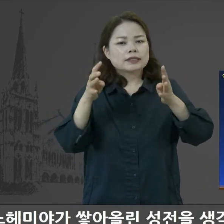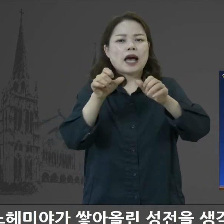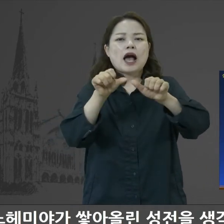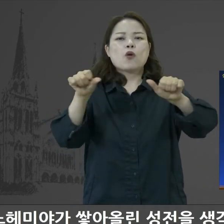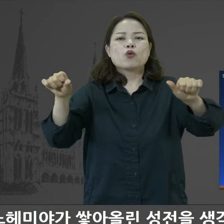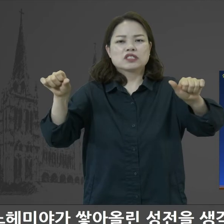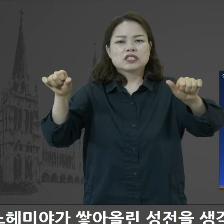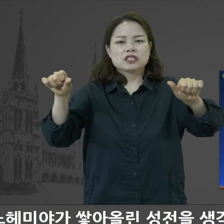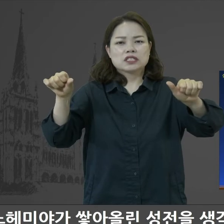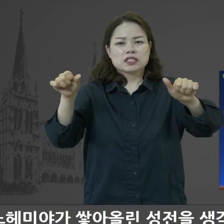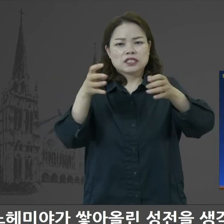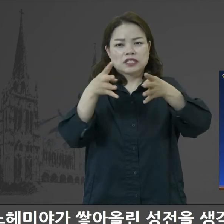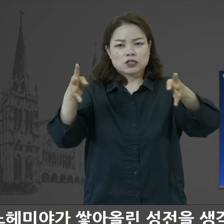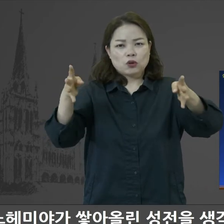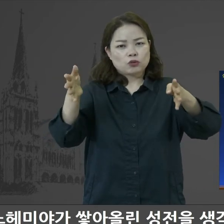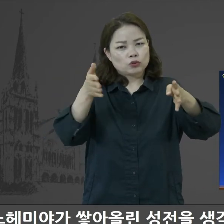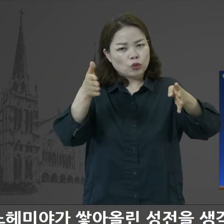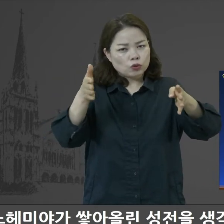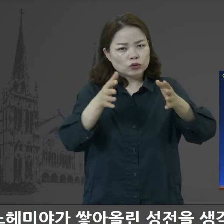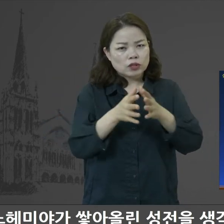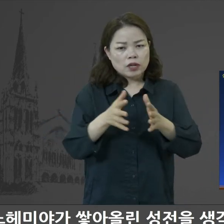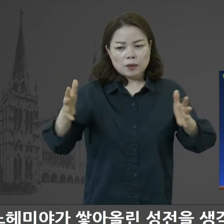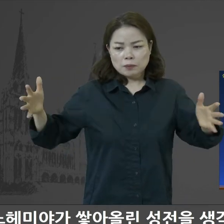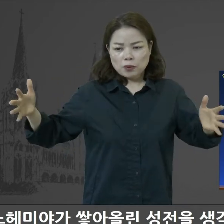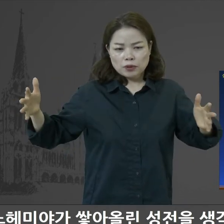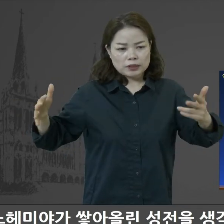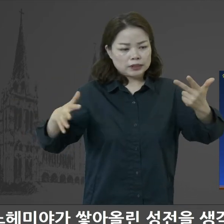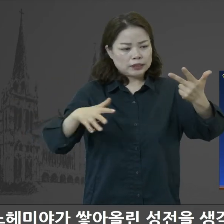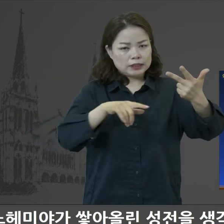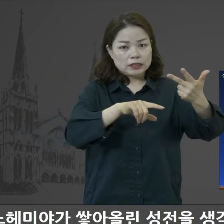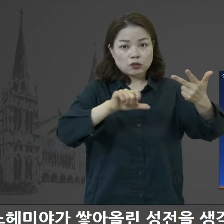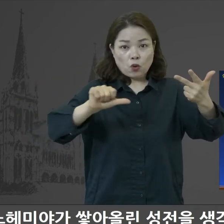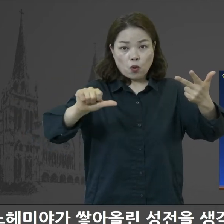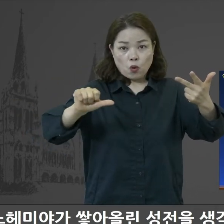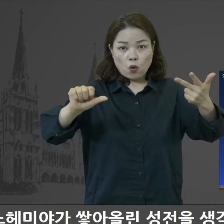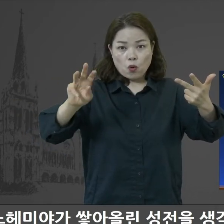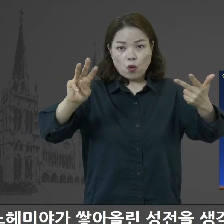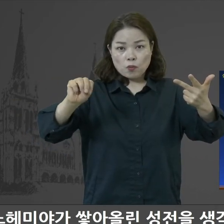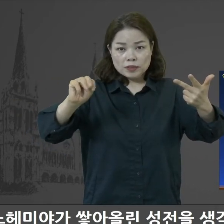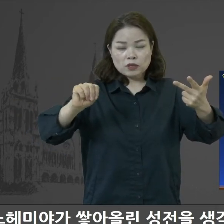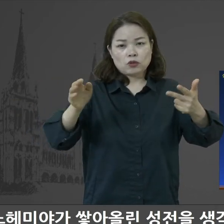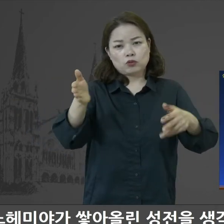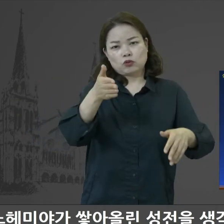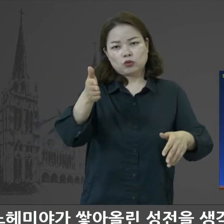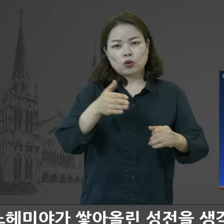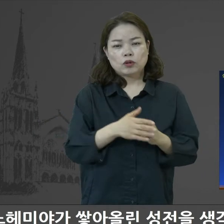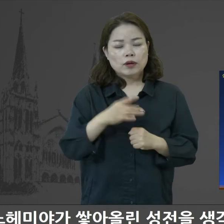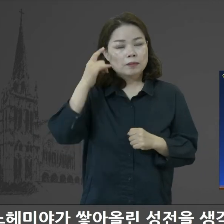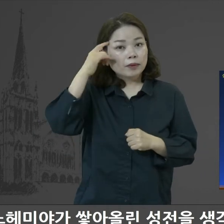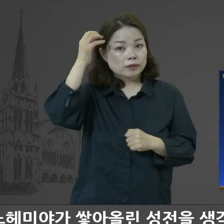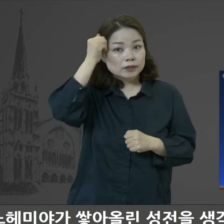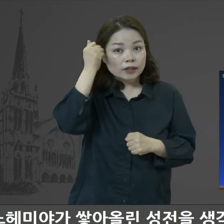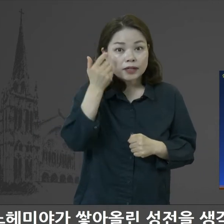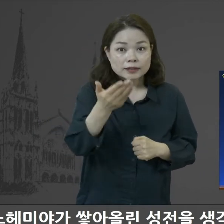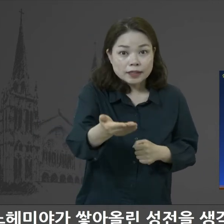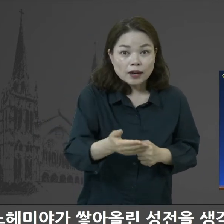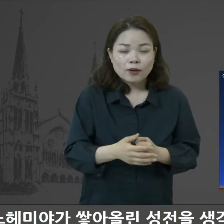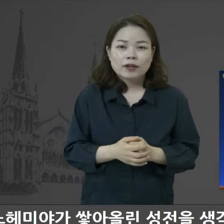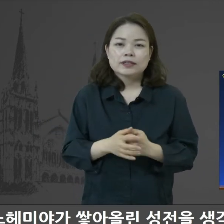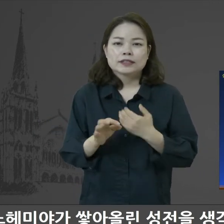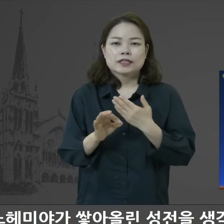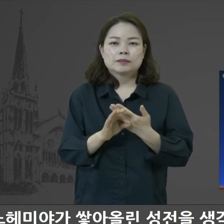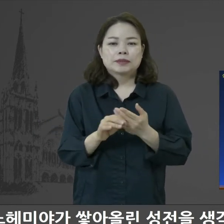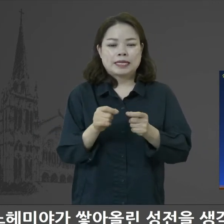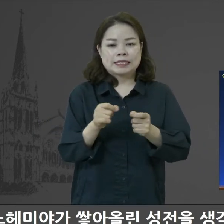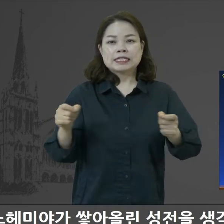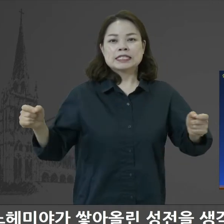10에서 12m 정도 되고 폭은 약 7.5m 정도로 추정합니다. 머릿속에 그려지시나요? 그렇다면 그